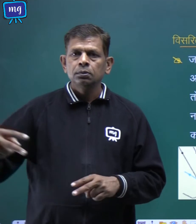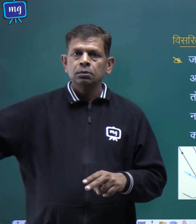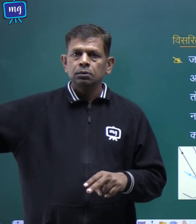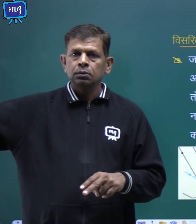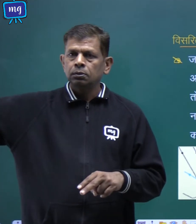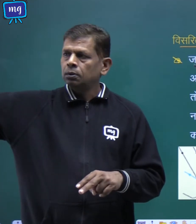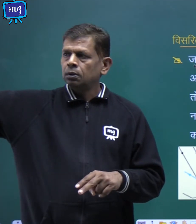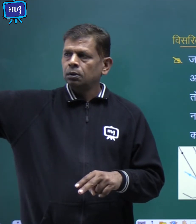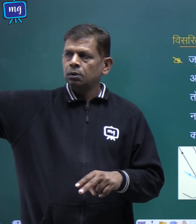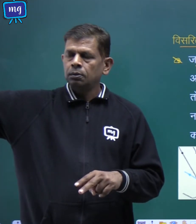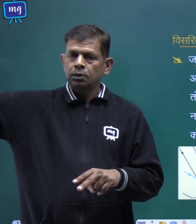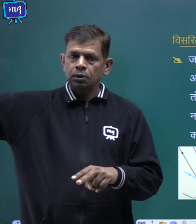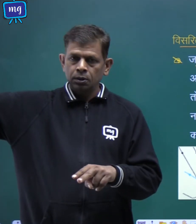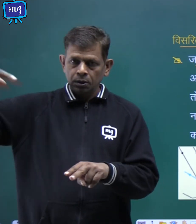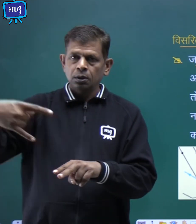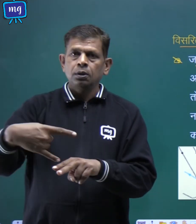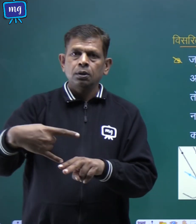जब प्रकाश की किरणें